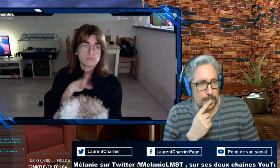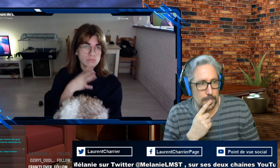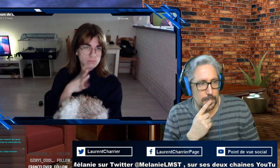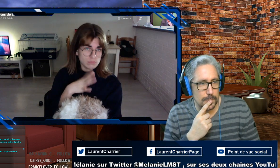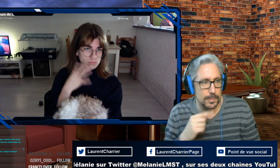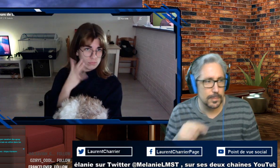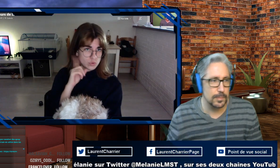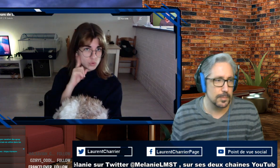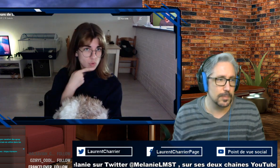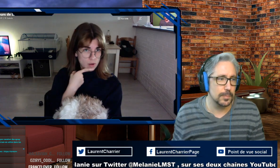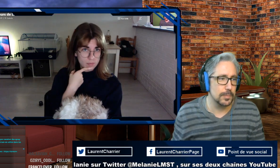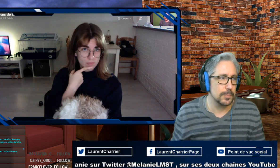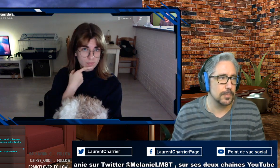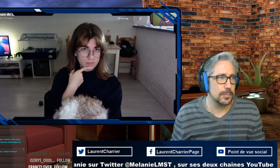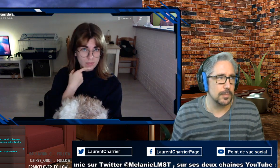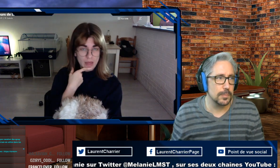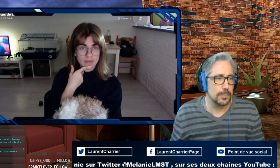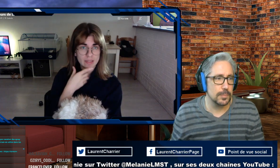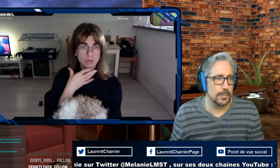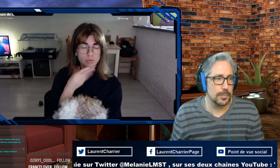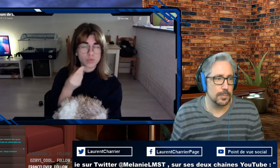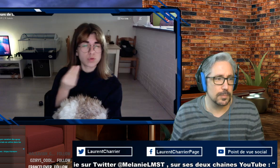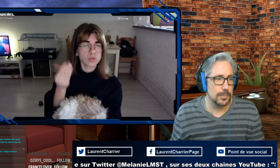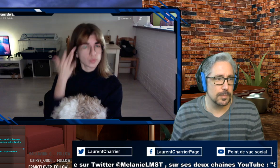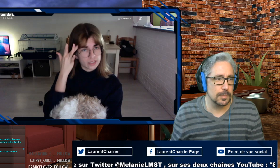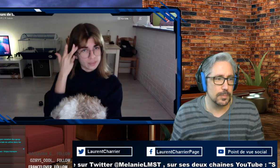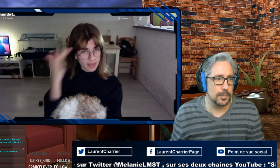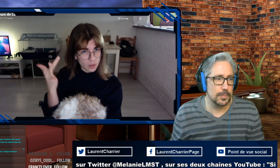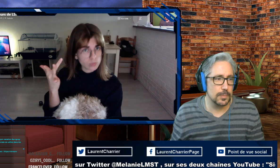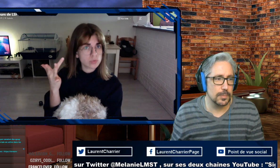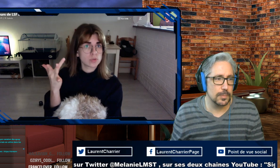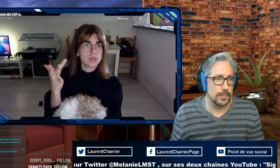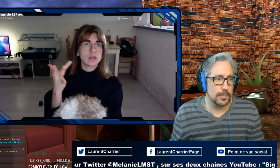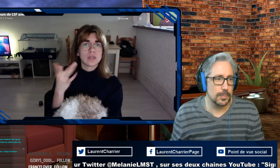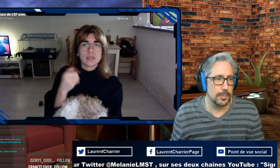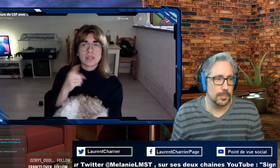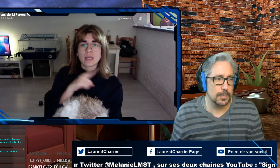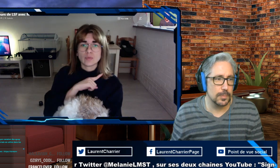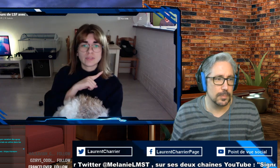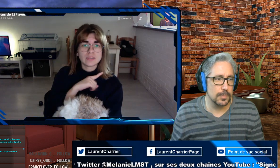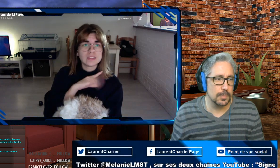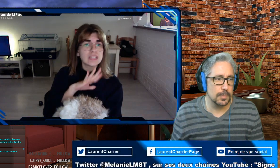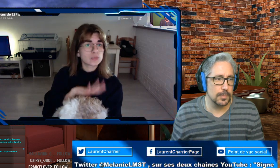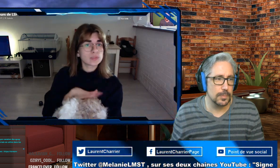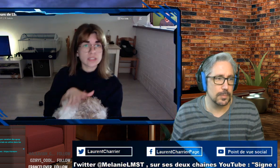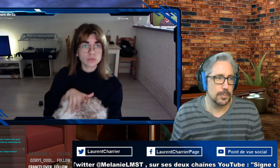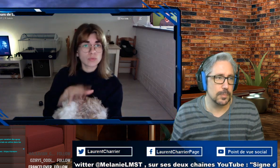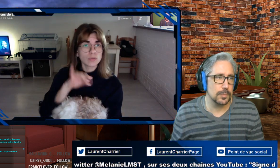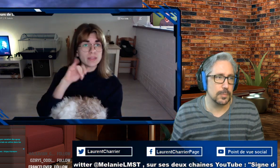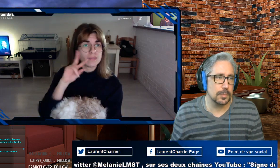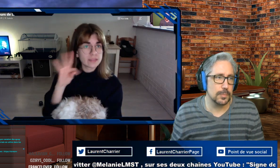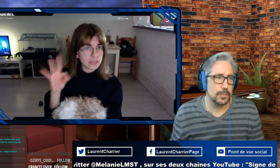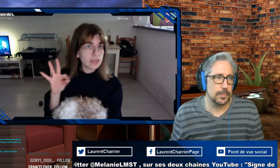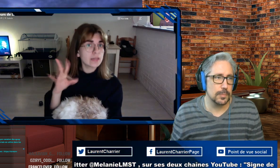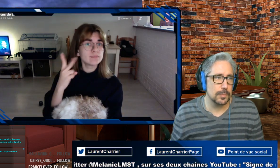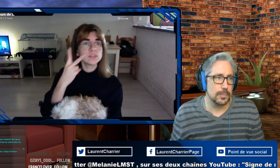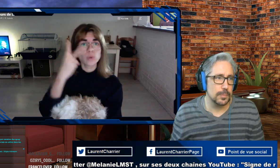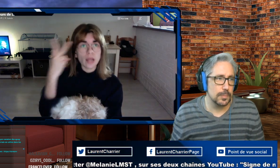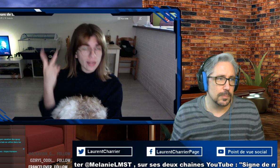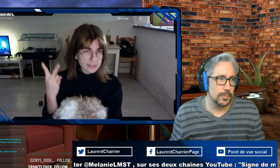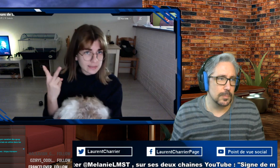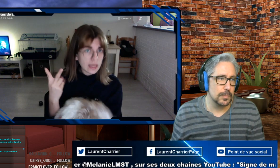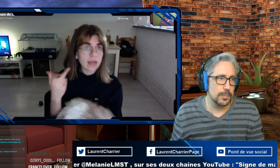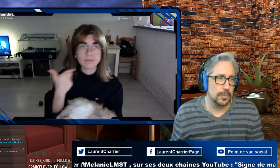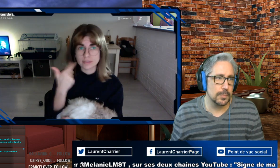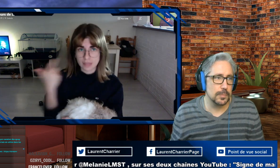professeurs. Toujours avec beaucoup d'expérience. Il y a aussi des associations comme IBT,